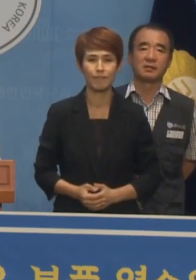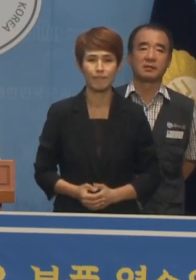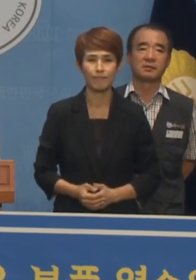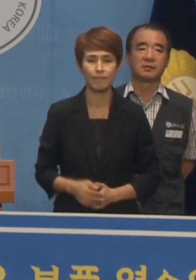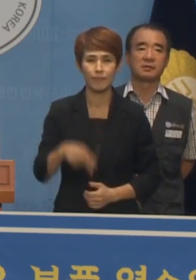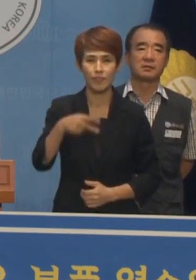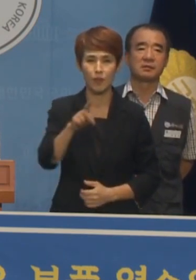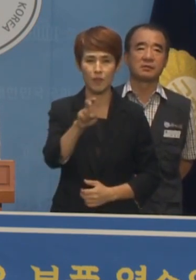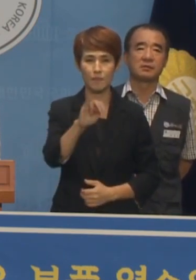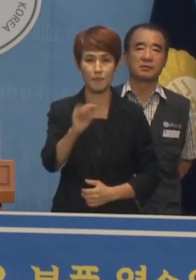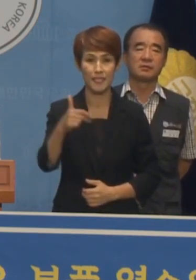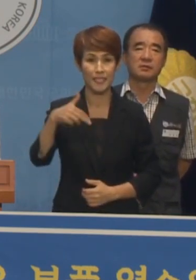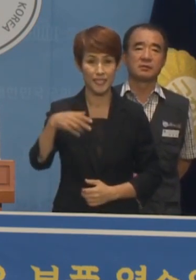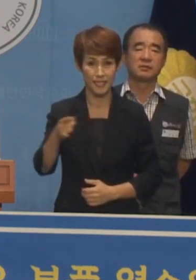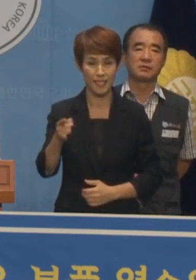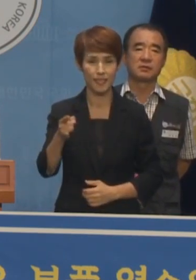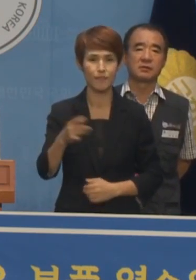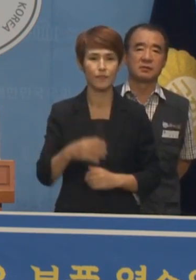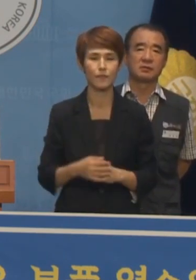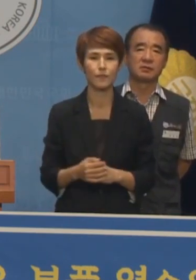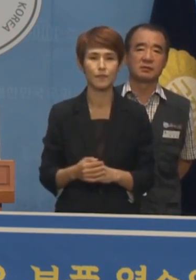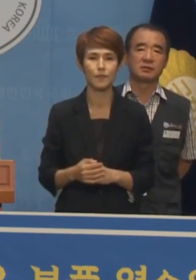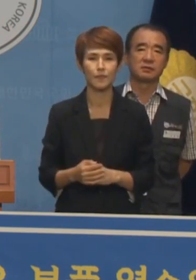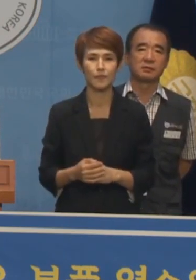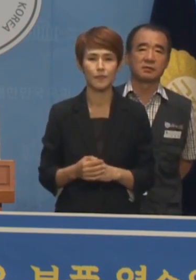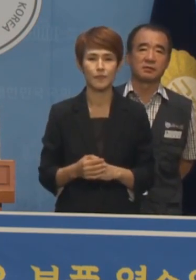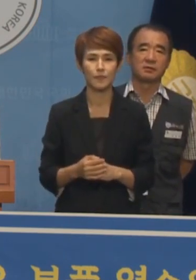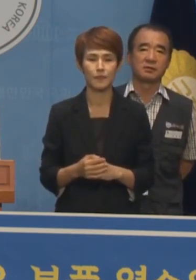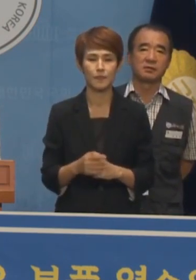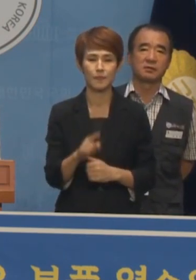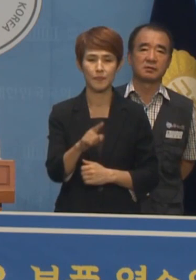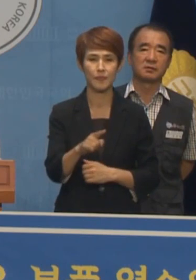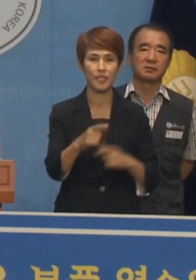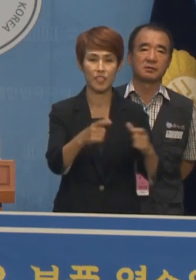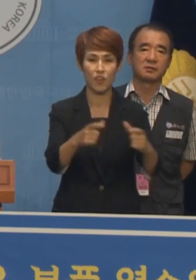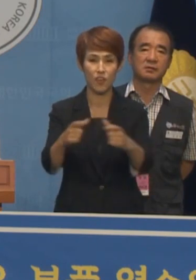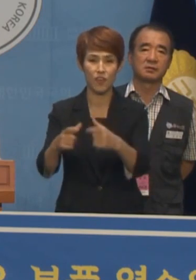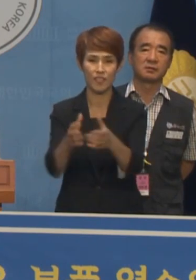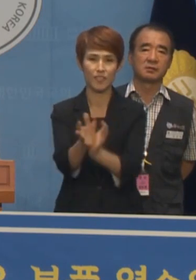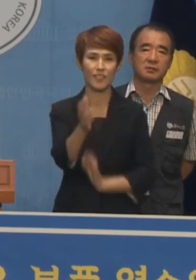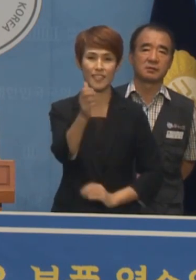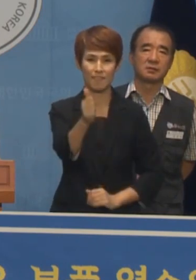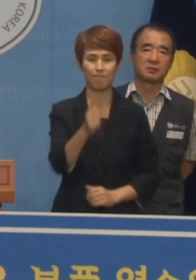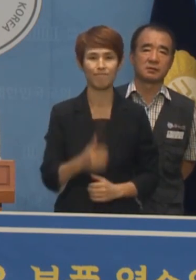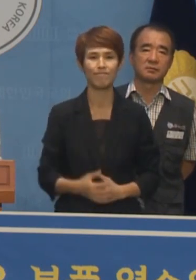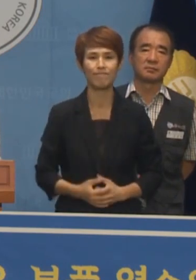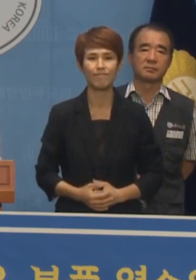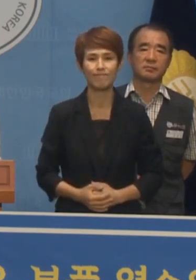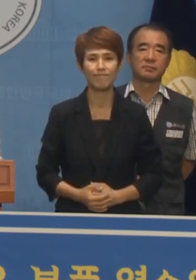서민재 부산 양산지부 동부산 지역지회 말레어베어 분해 부분회장님 참석하셨습니다.